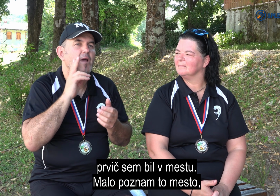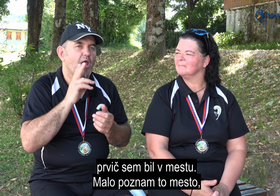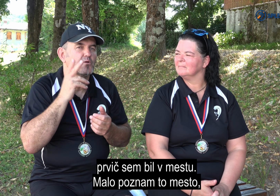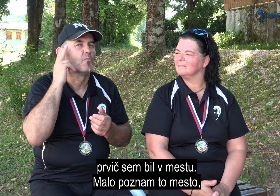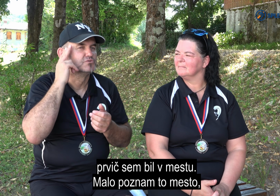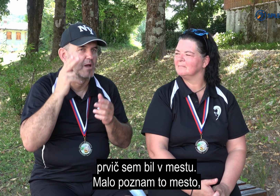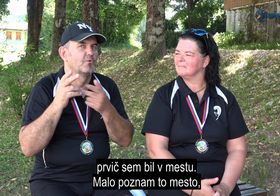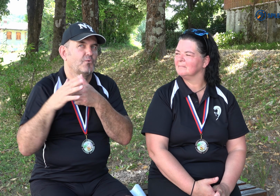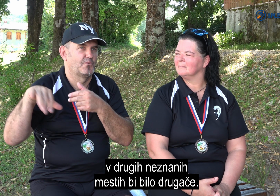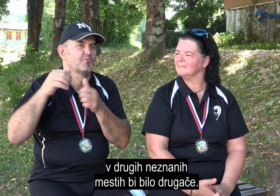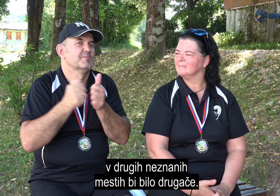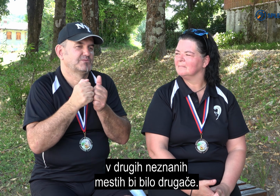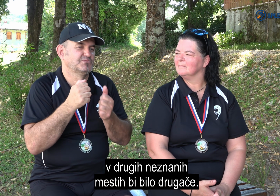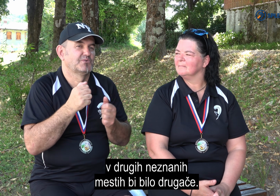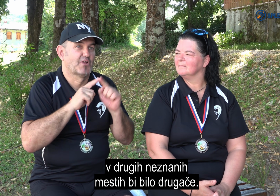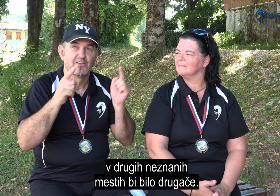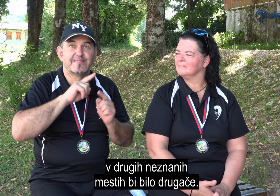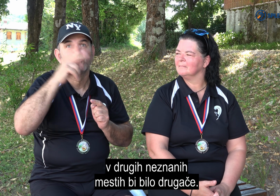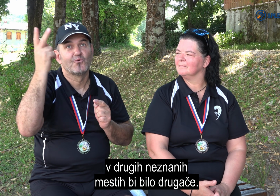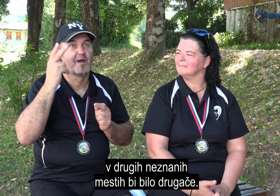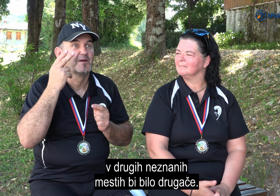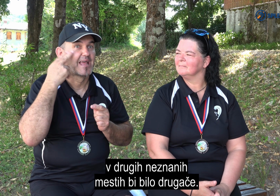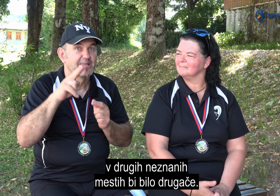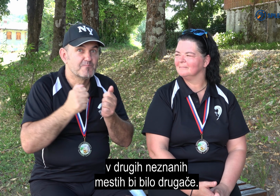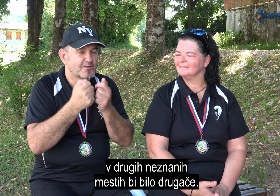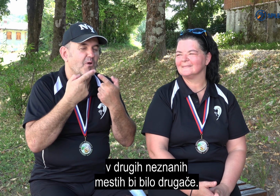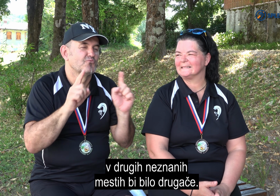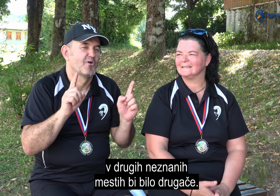Malo poznam to mesto, v drugih neznanih mestih bi bilo drugače.